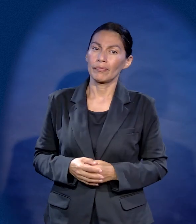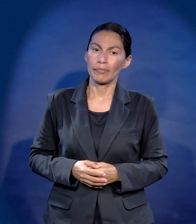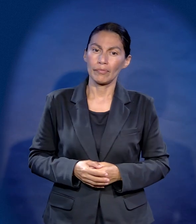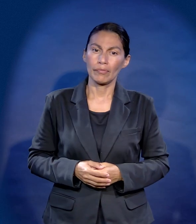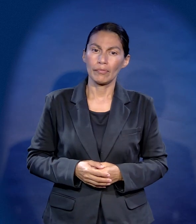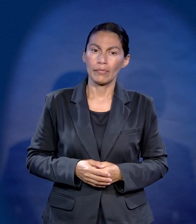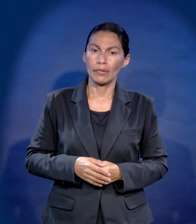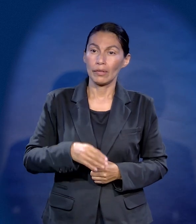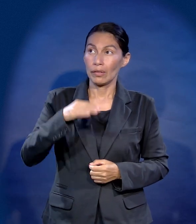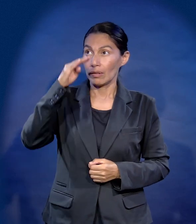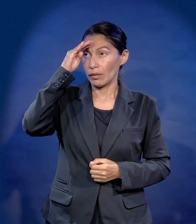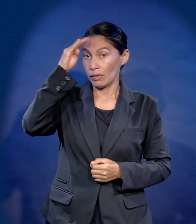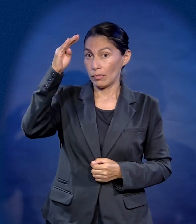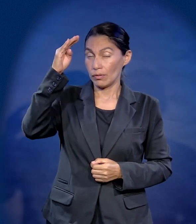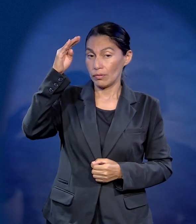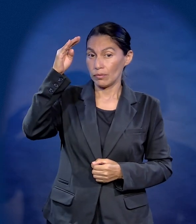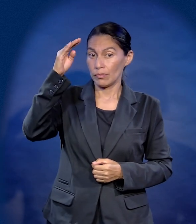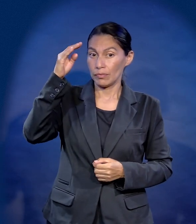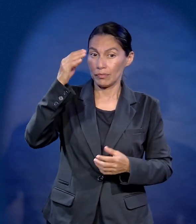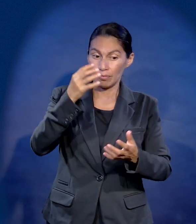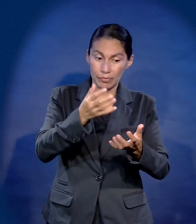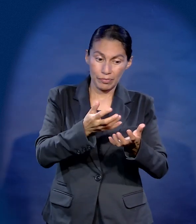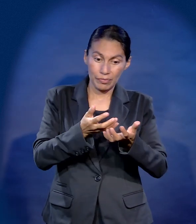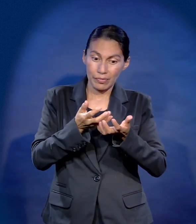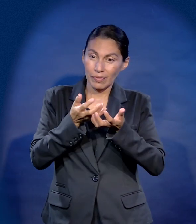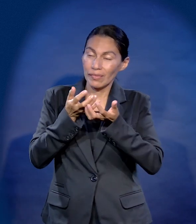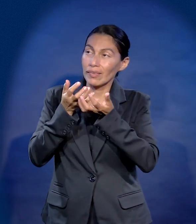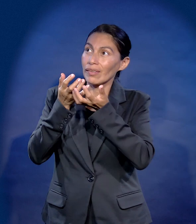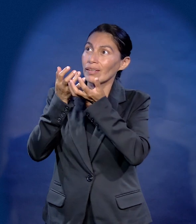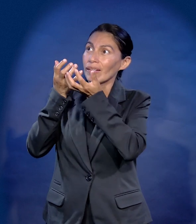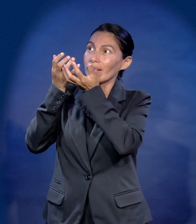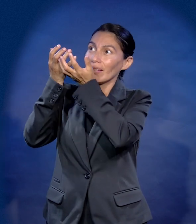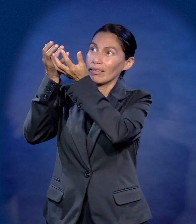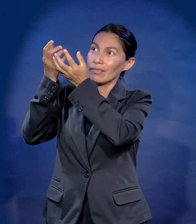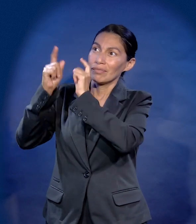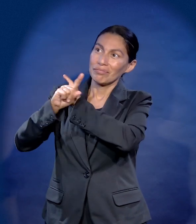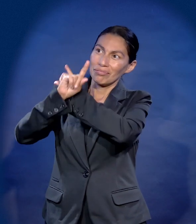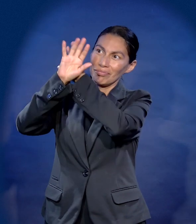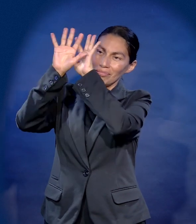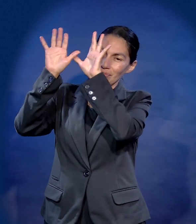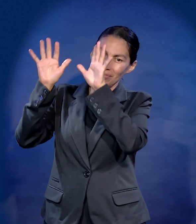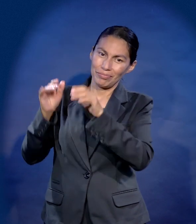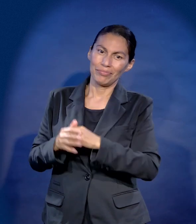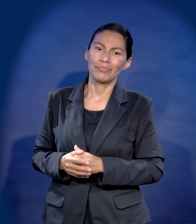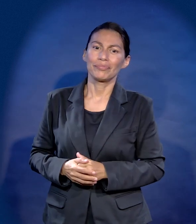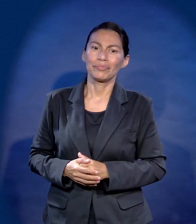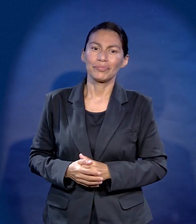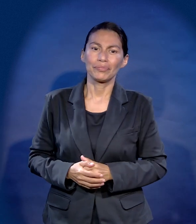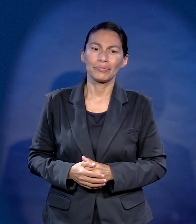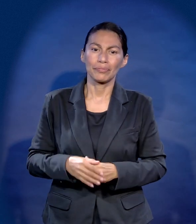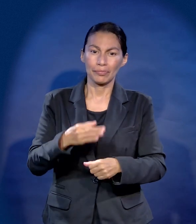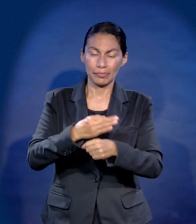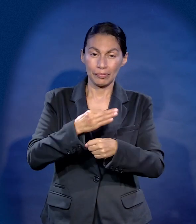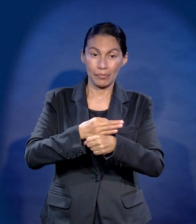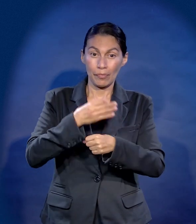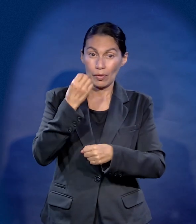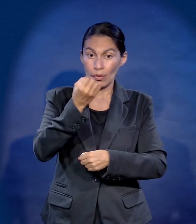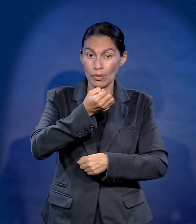mandos. Porque el Señor te llevará a las alturas que tú necesitas para su